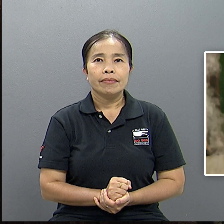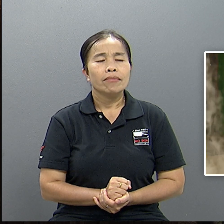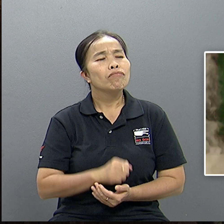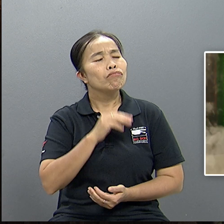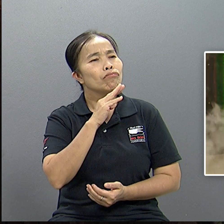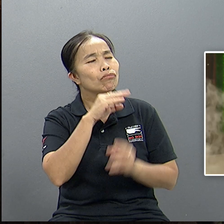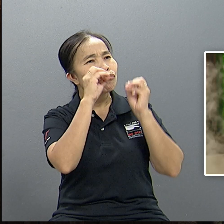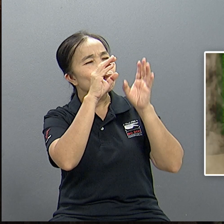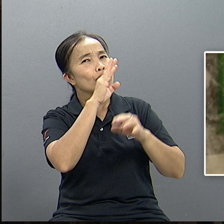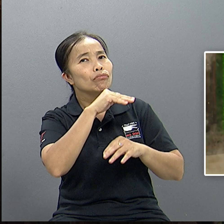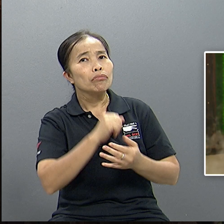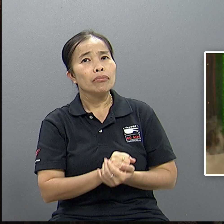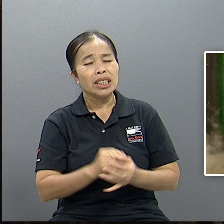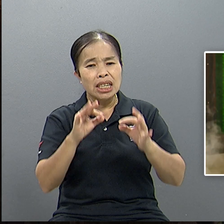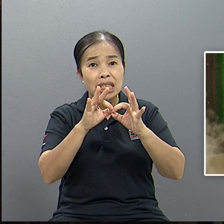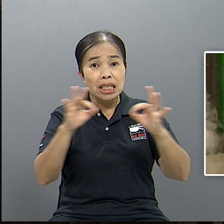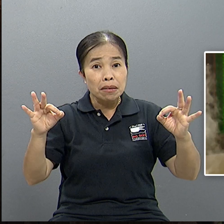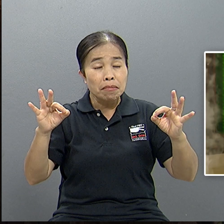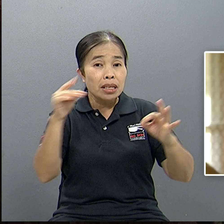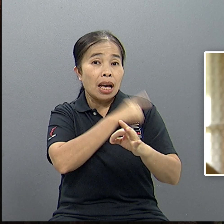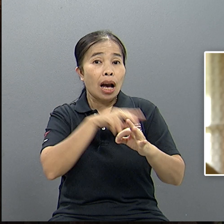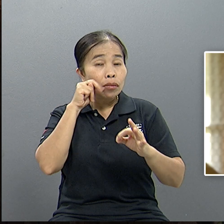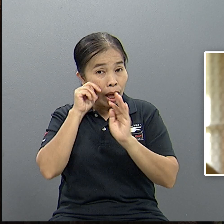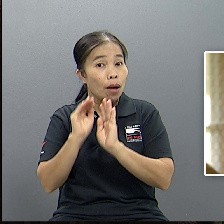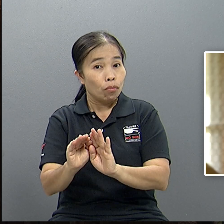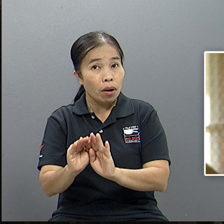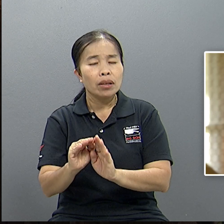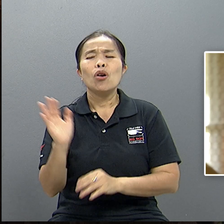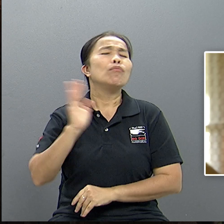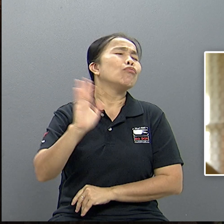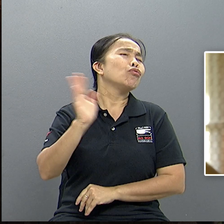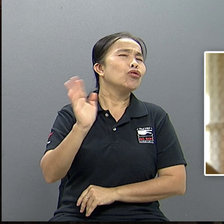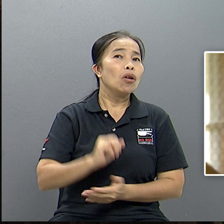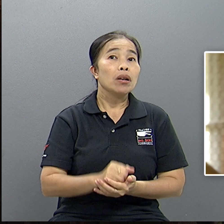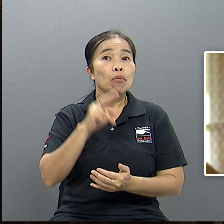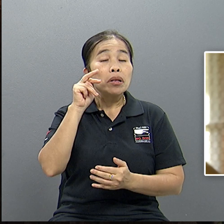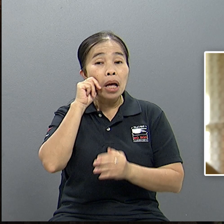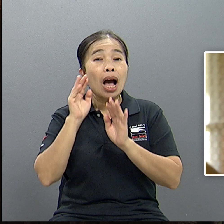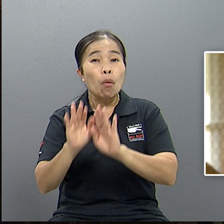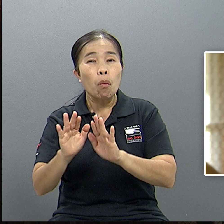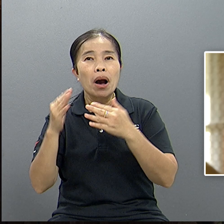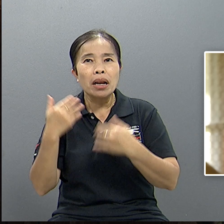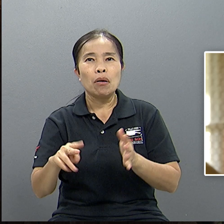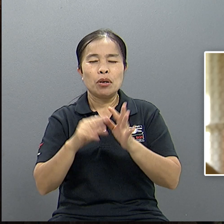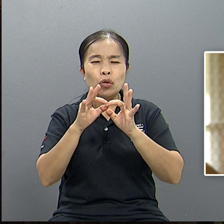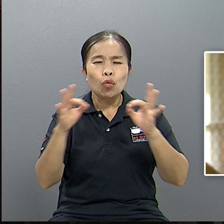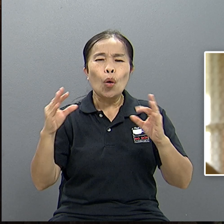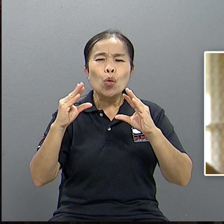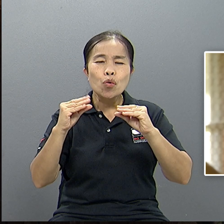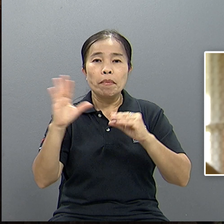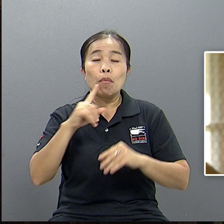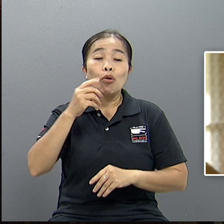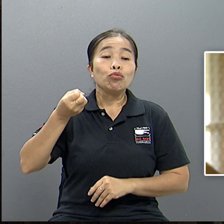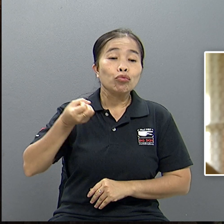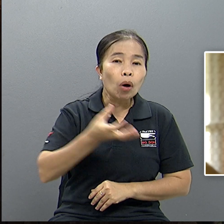้คะเส้นหมี่ต้องแช่ในน้ำหรือไม่เจ้าคะ ไม่ต้องถ้าแช่น้ำจะทำให้หมี่นิ่มเวลาทอดจะเก